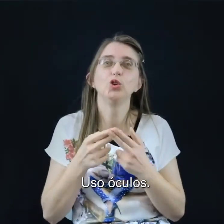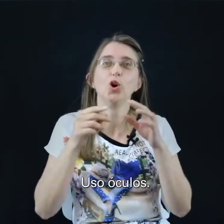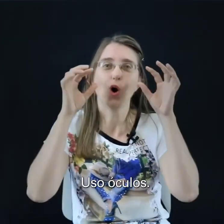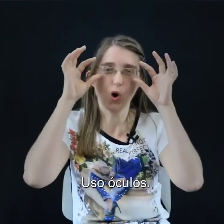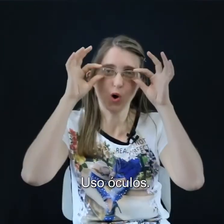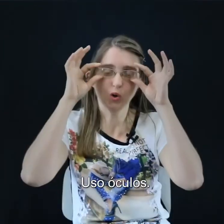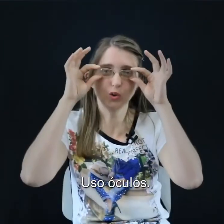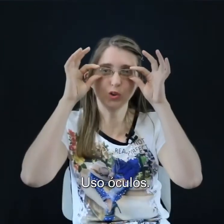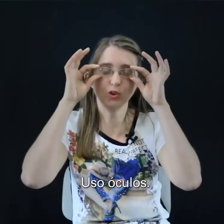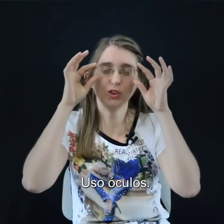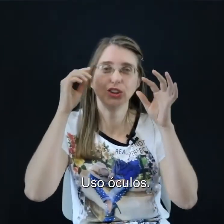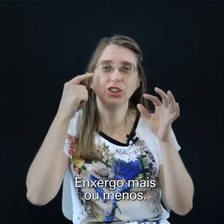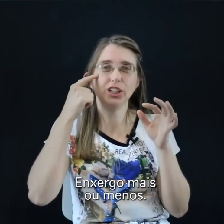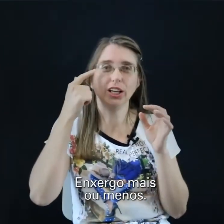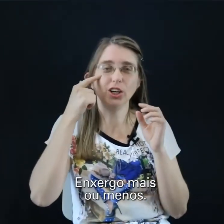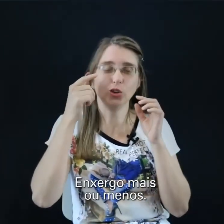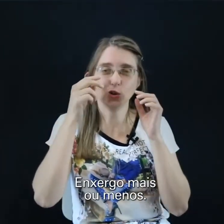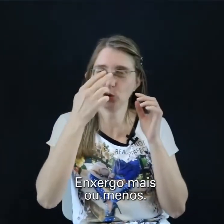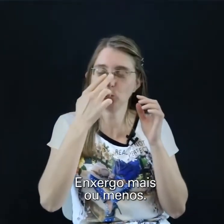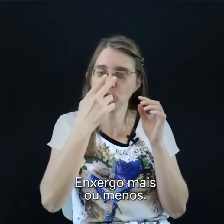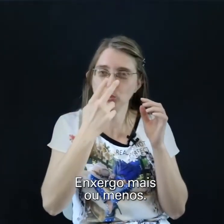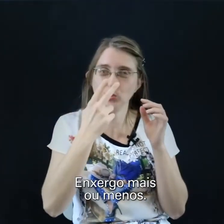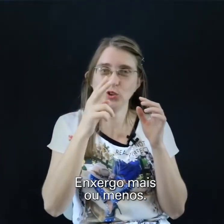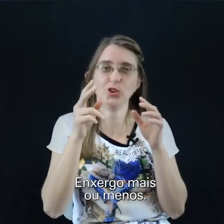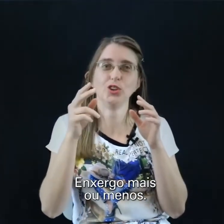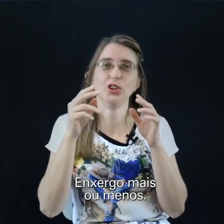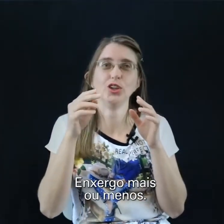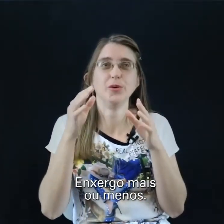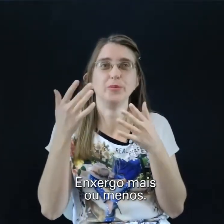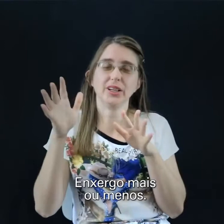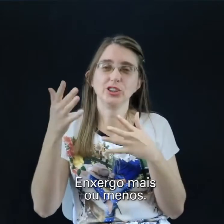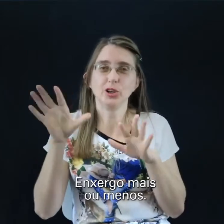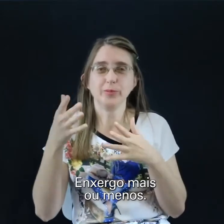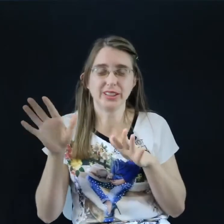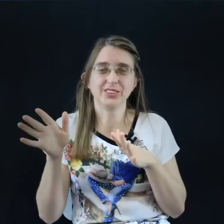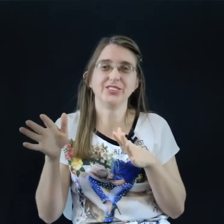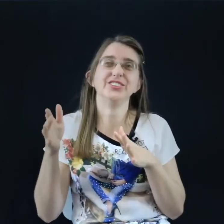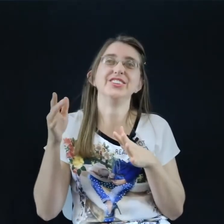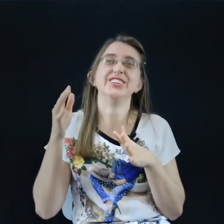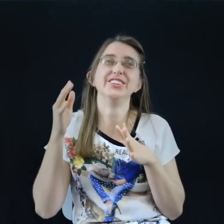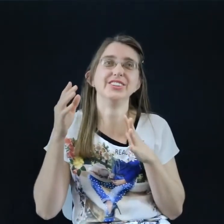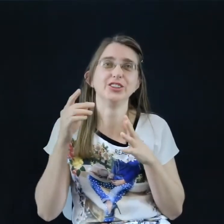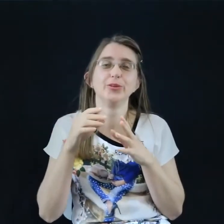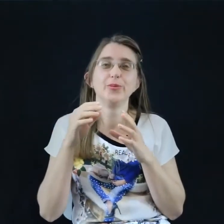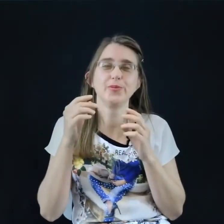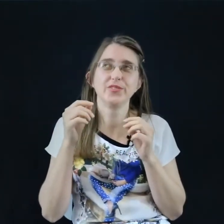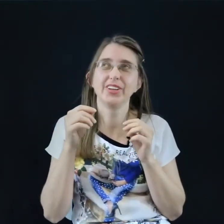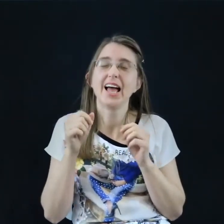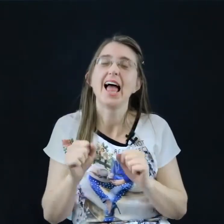Os óculos chegam mais ou menos.